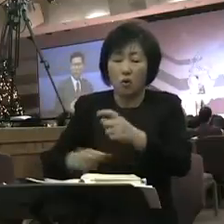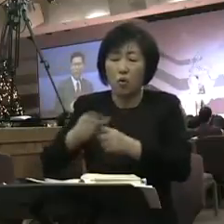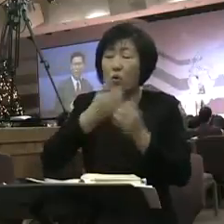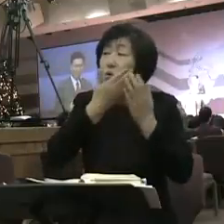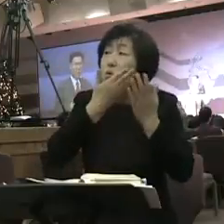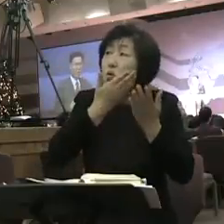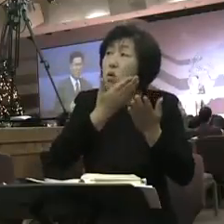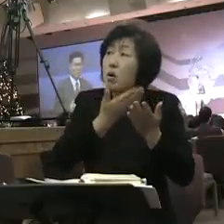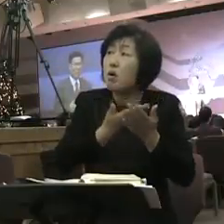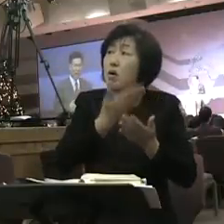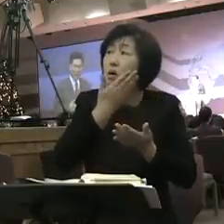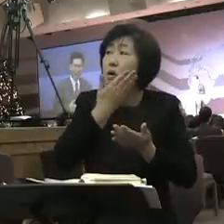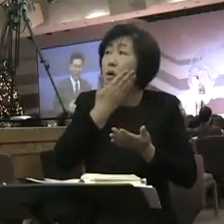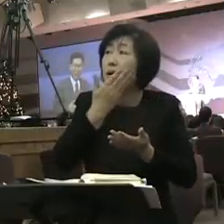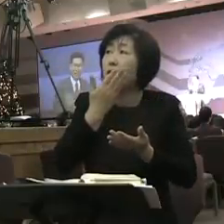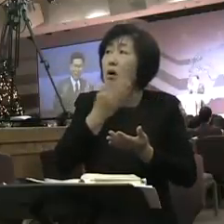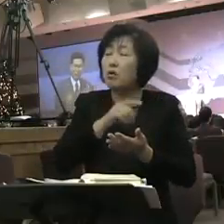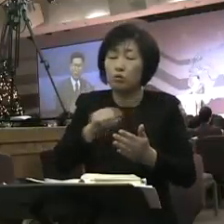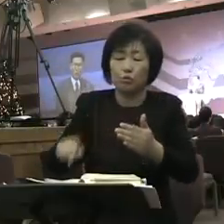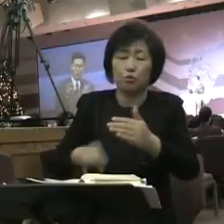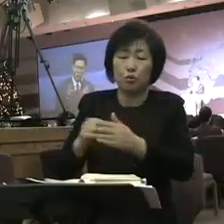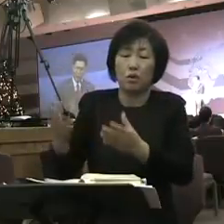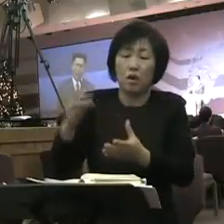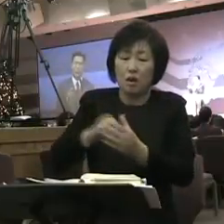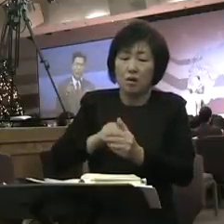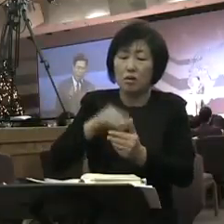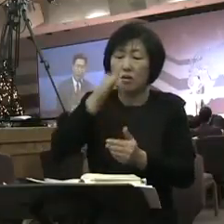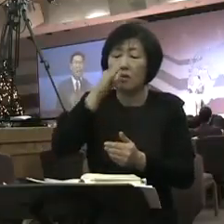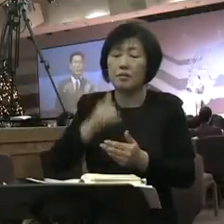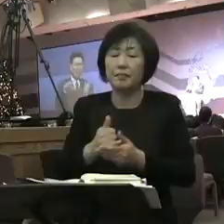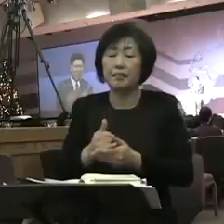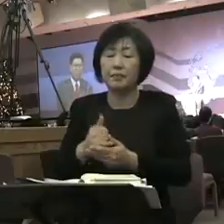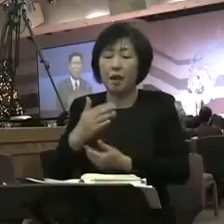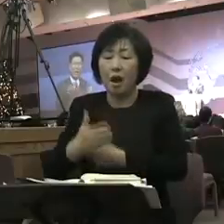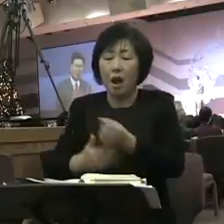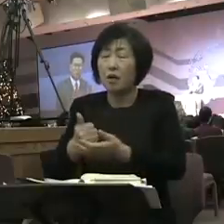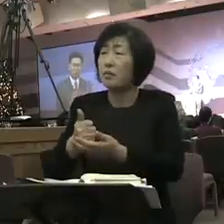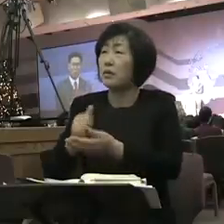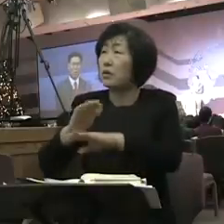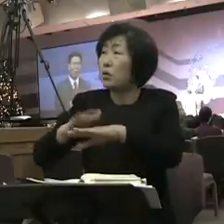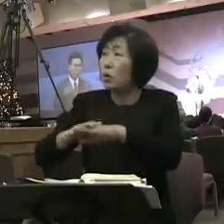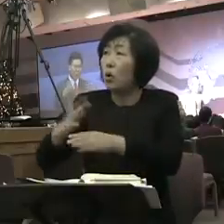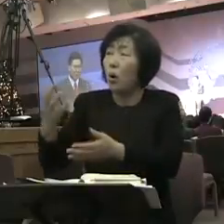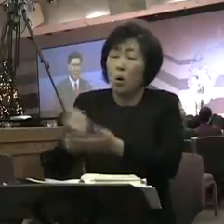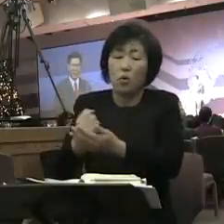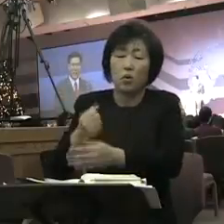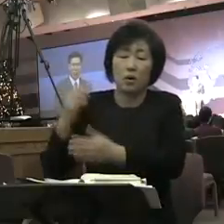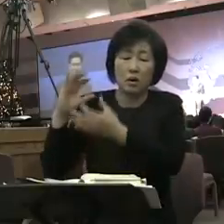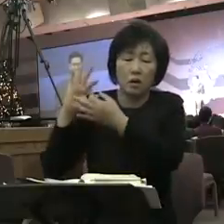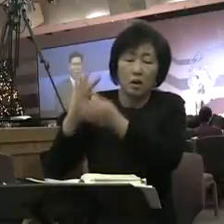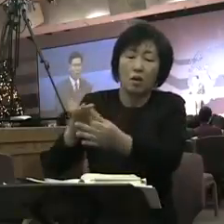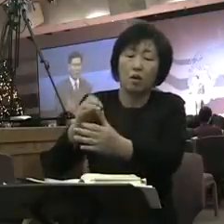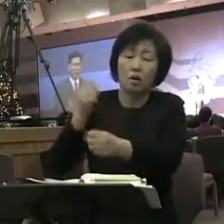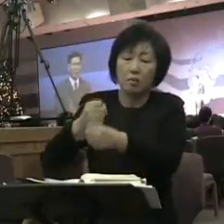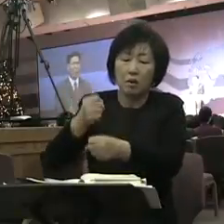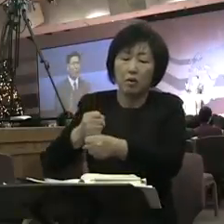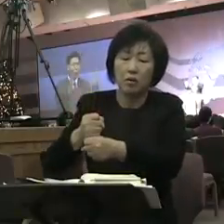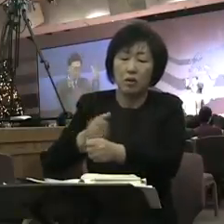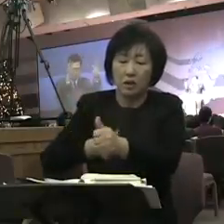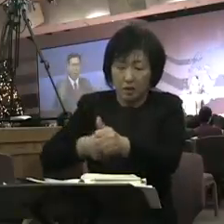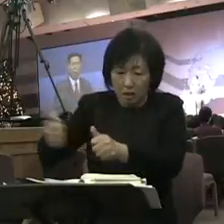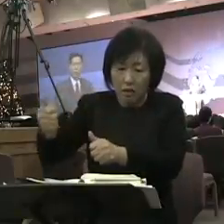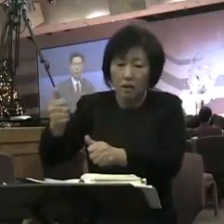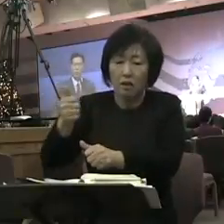담겨져 있습니다. 그리고 그것을 하나님께서 하나님의 손으로 계속 만들어 가시며 만져주시며 우리를 이기해 주시고